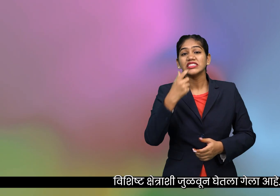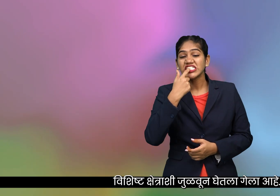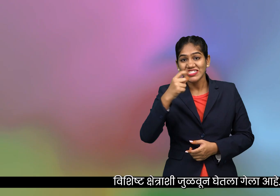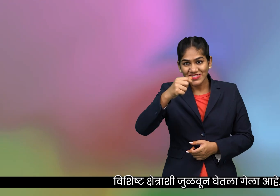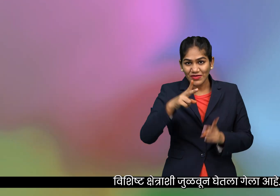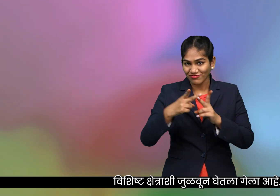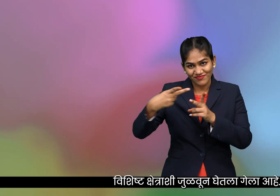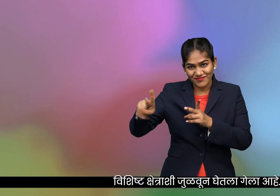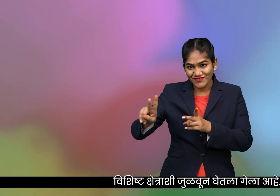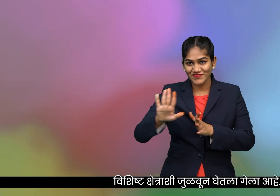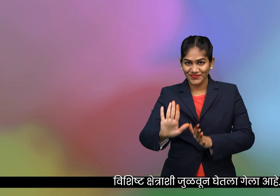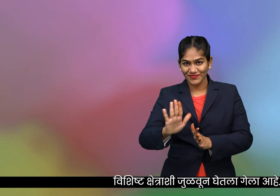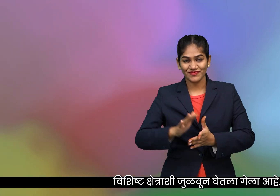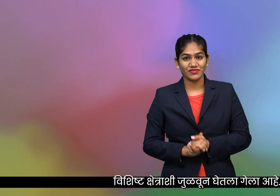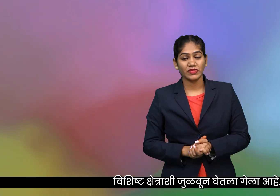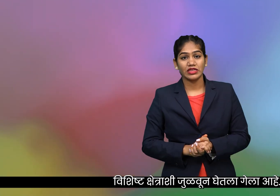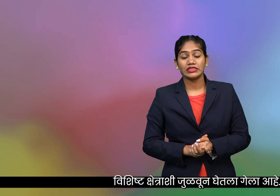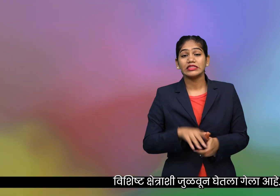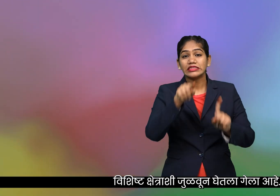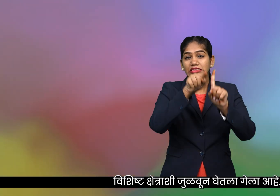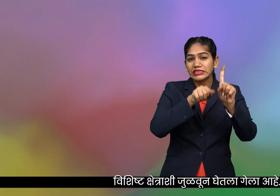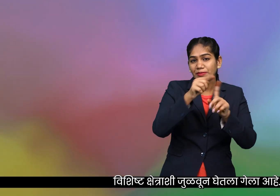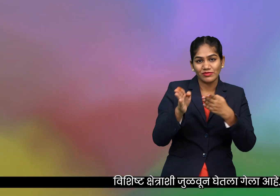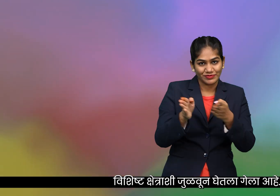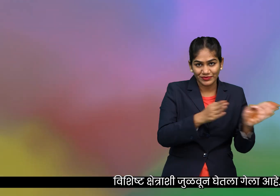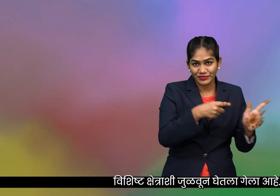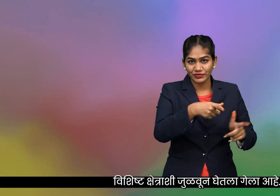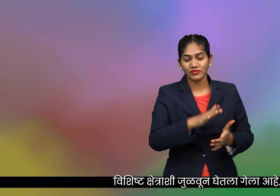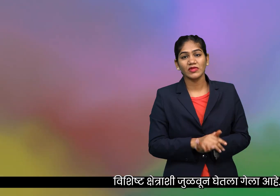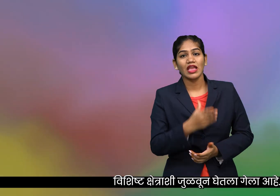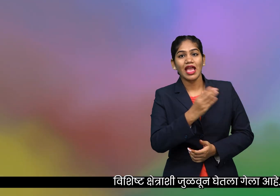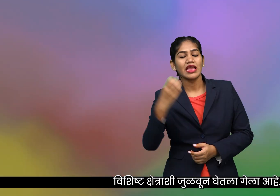विशिष्ट क्षेत्राशी जुळवून घेतला गेला आहे.